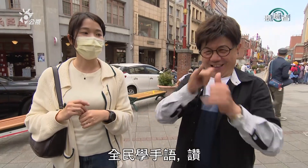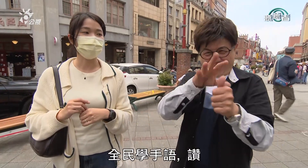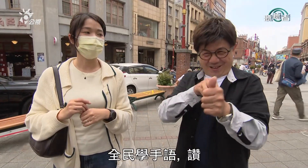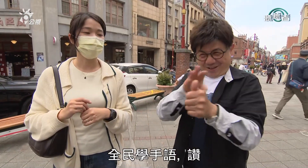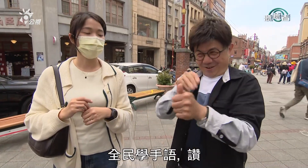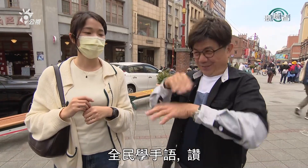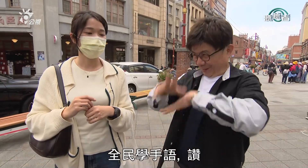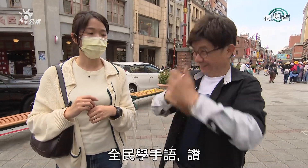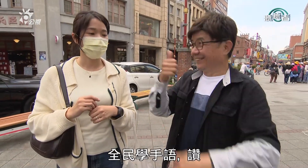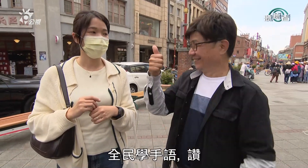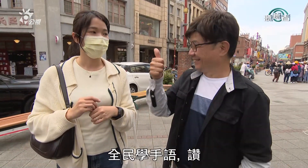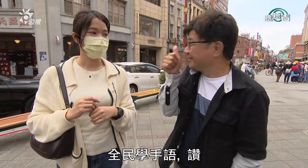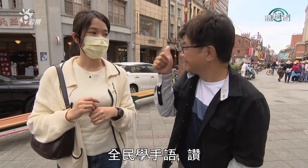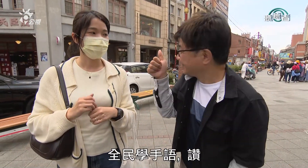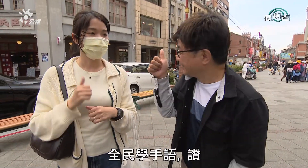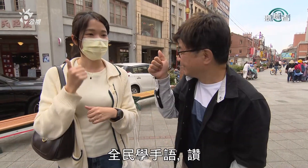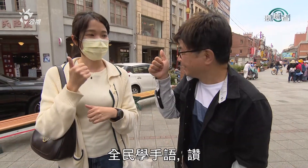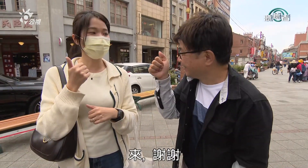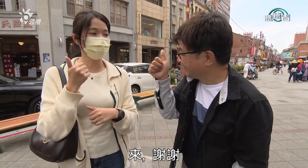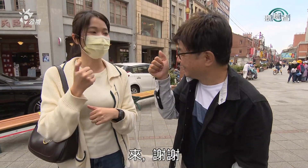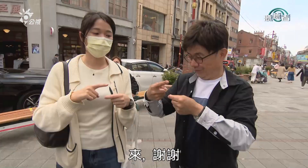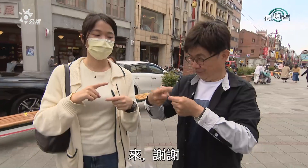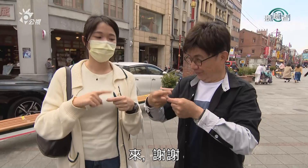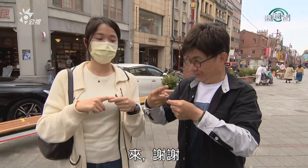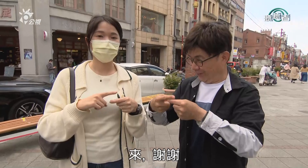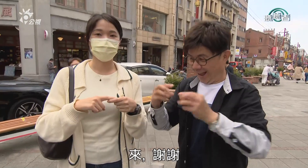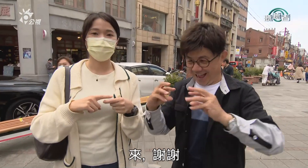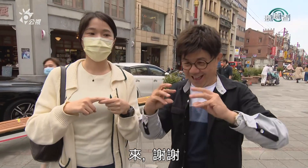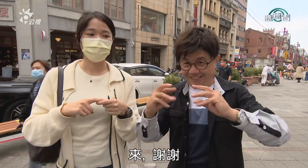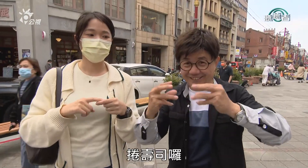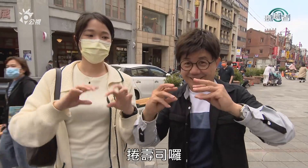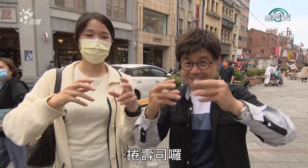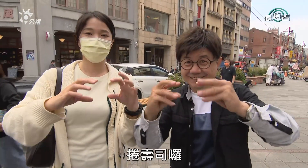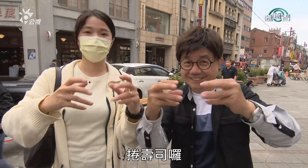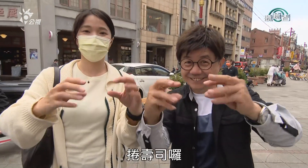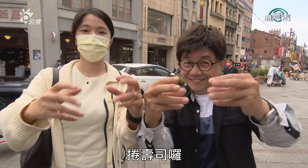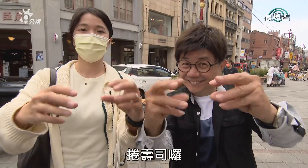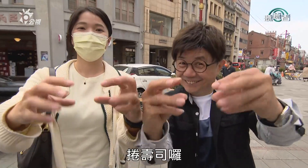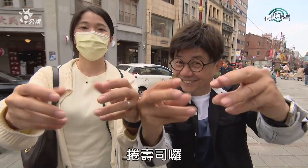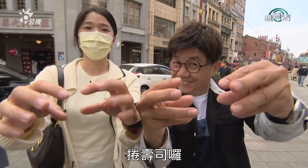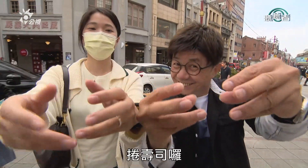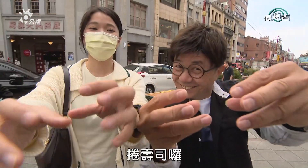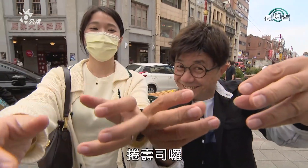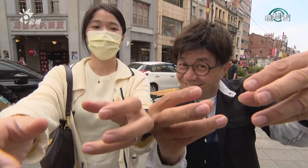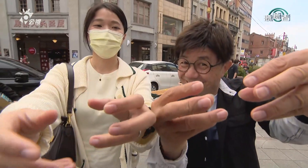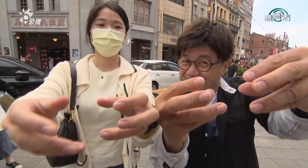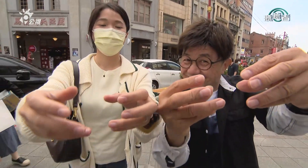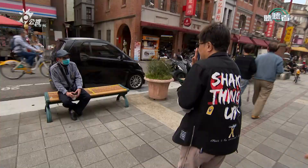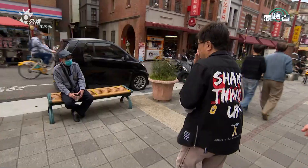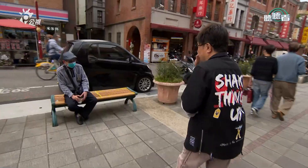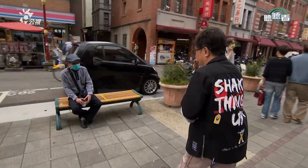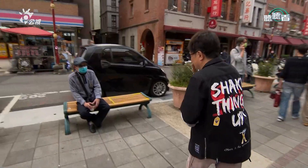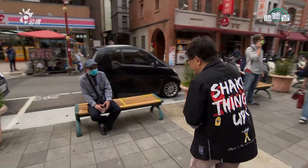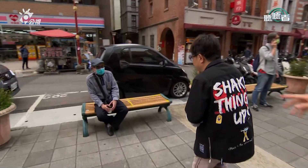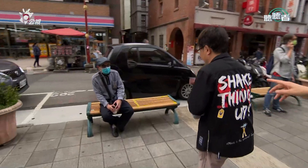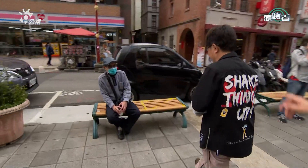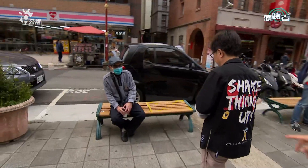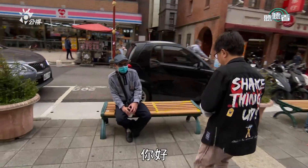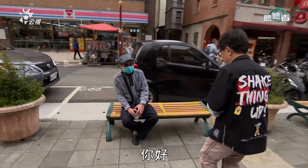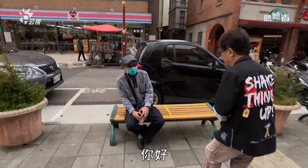手语。 赞。 来，谢谢。卷寿司喽，走。哎，你